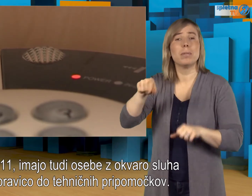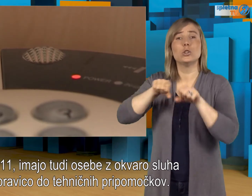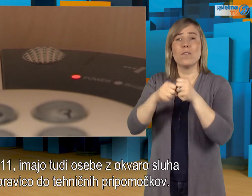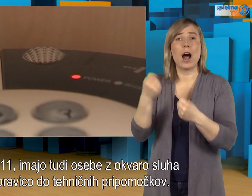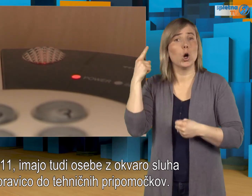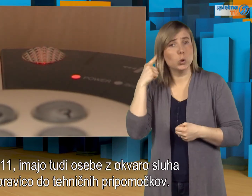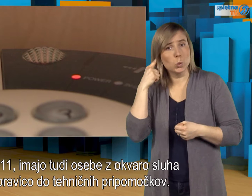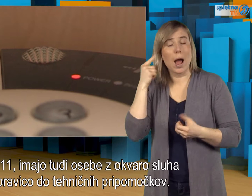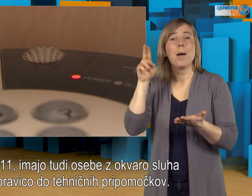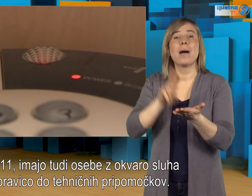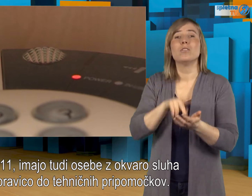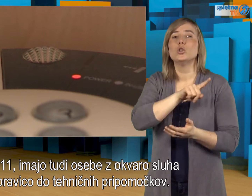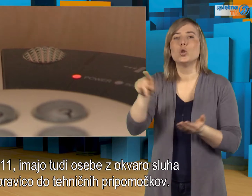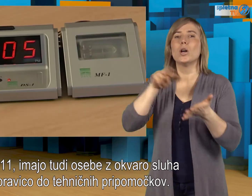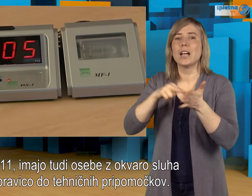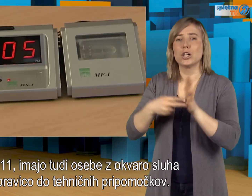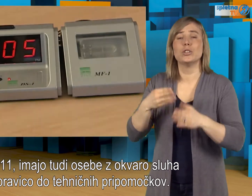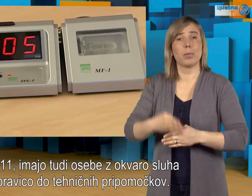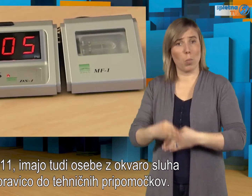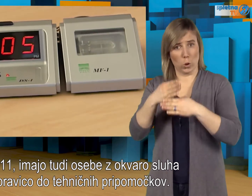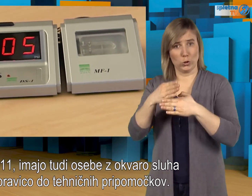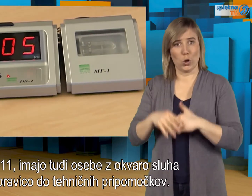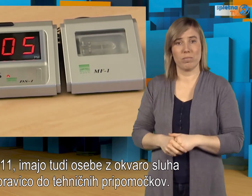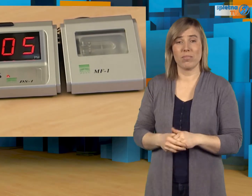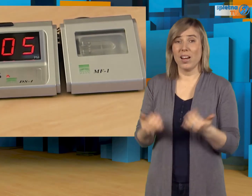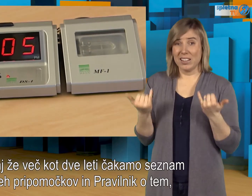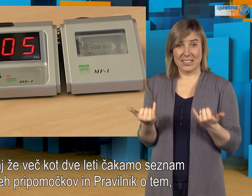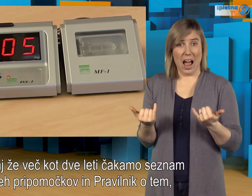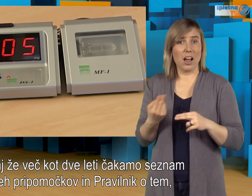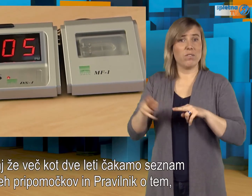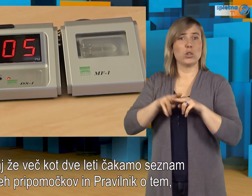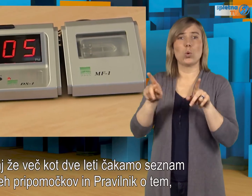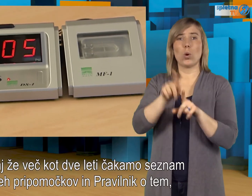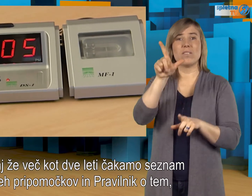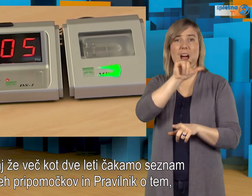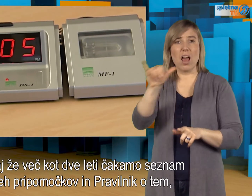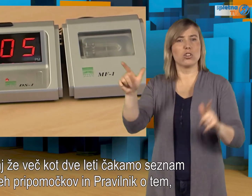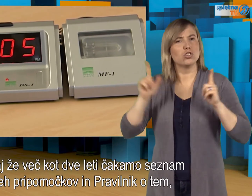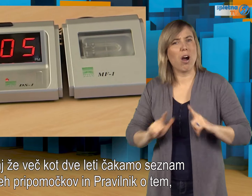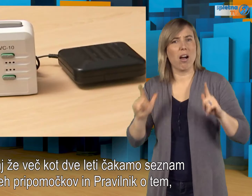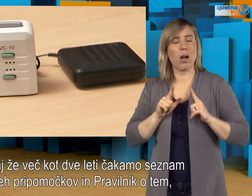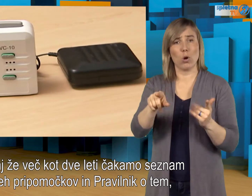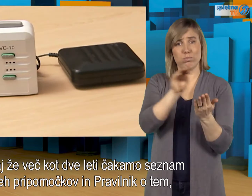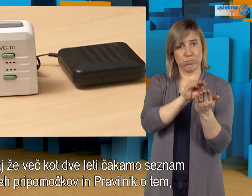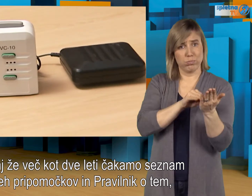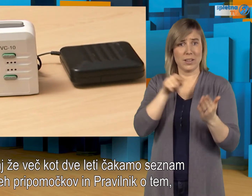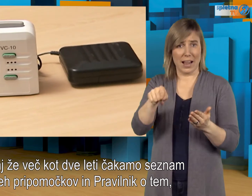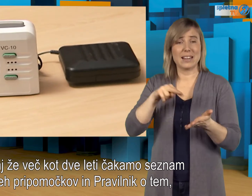sluha pravico do tehničnih pripomočkov. Zdaj že več kot 2 leti čakamo seznam teh pripomočkov